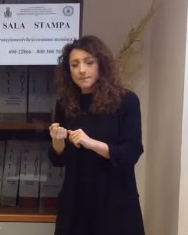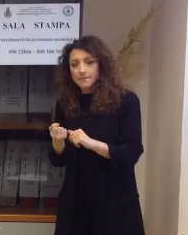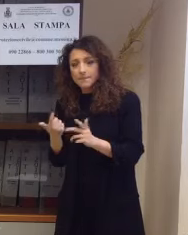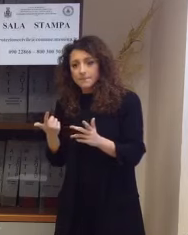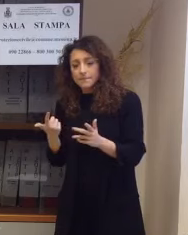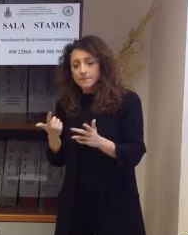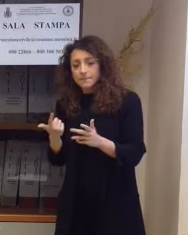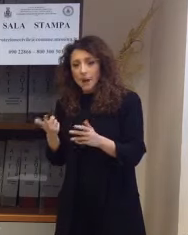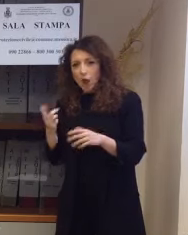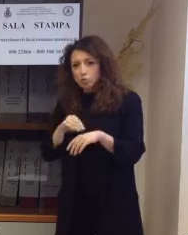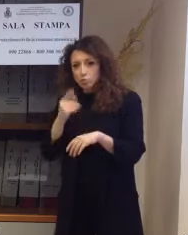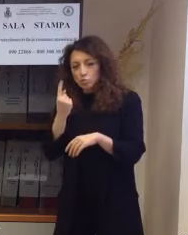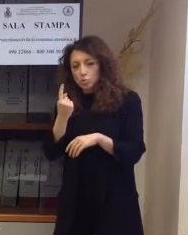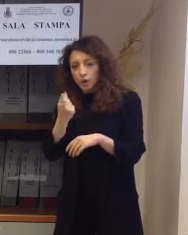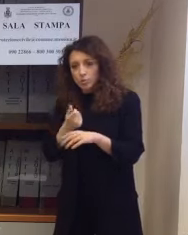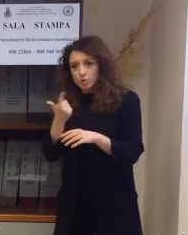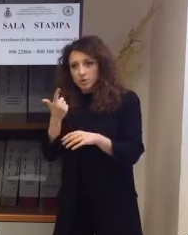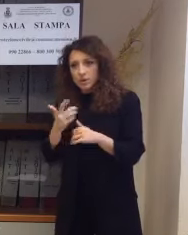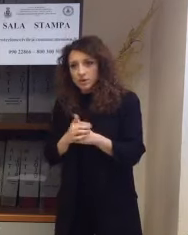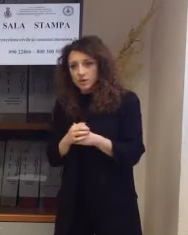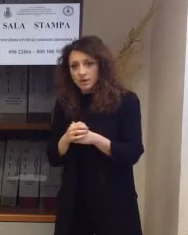comunque importante.